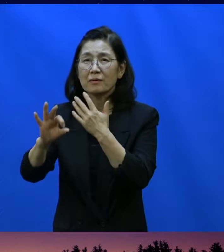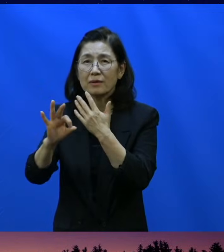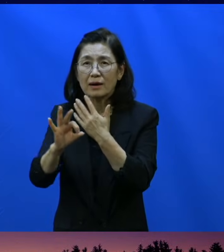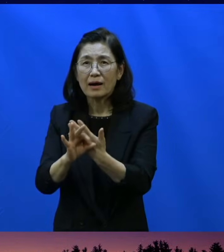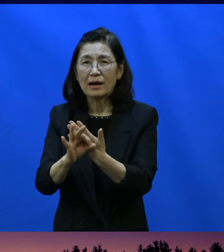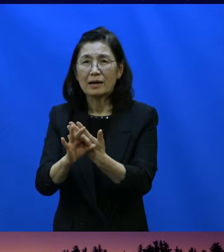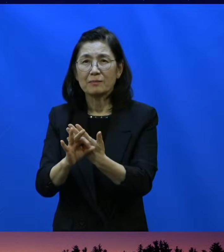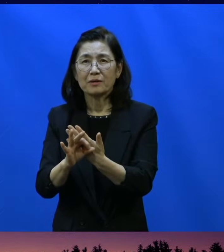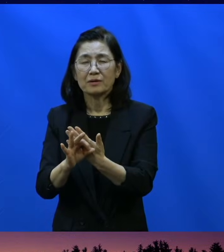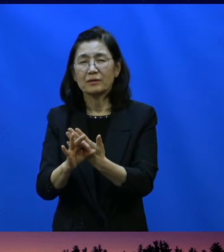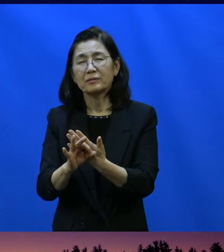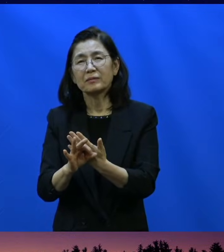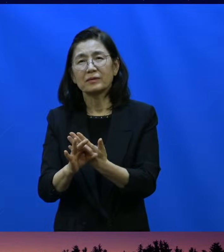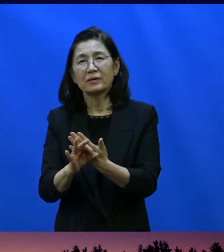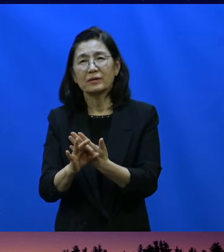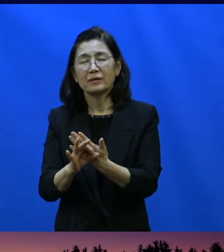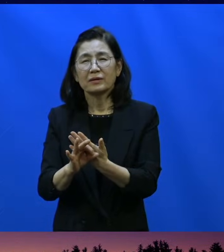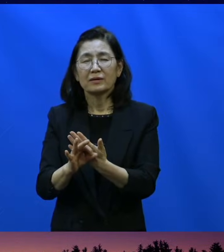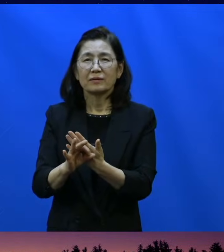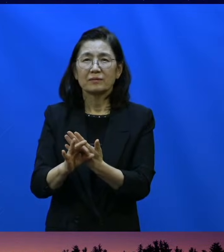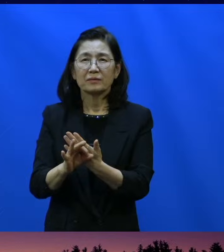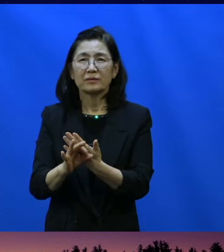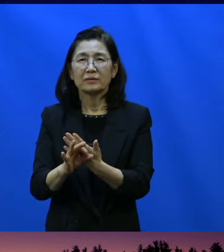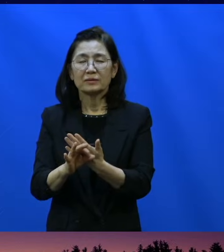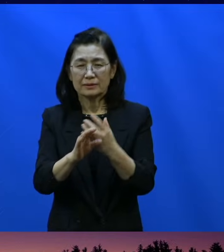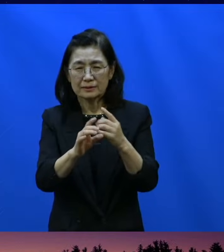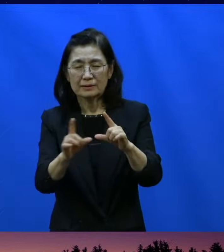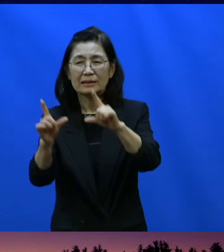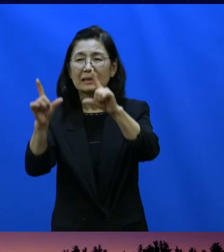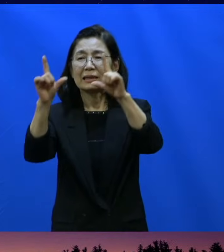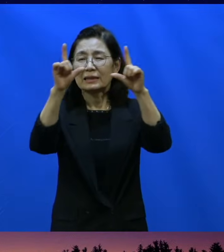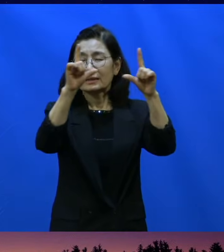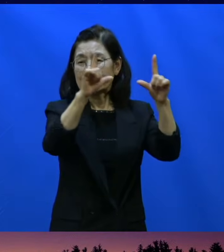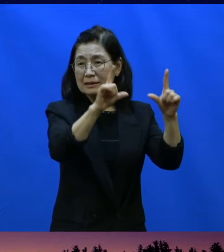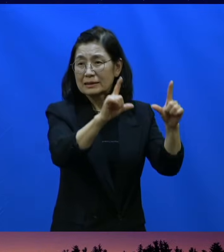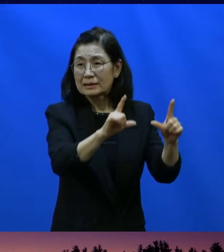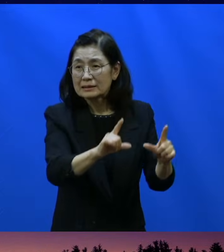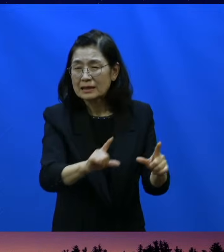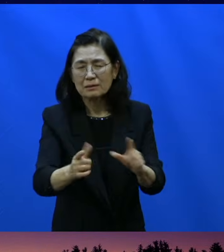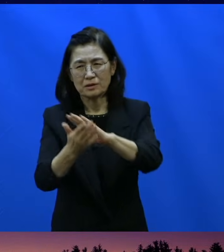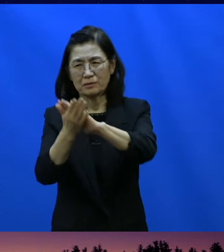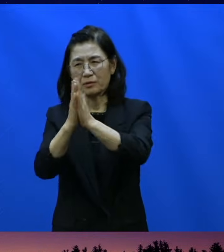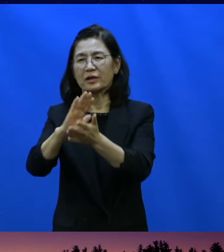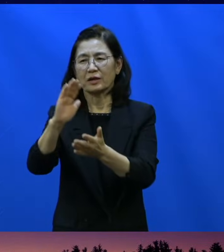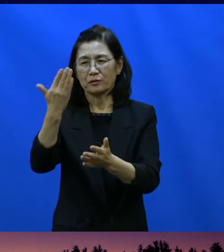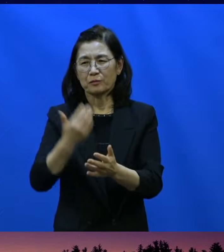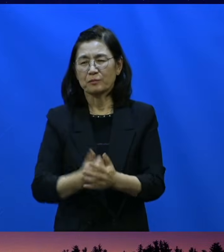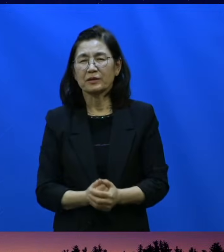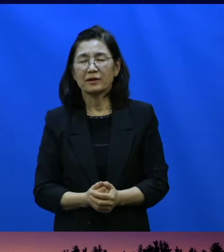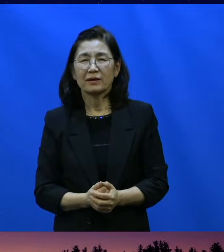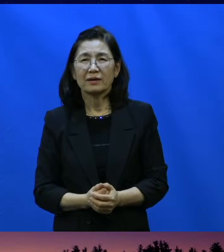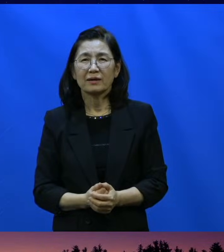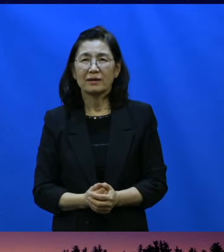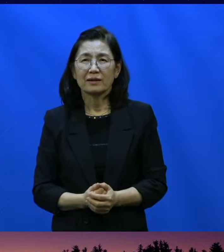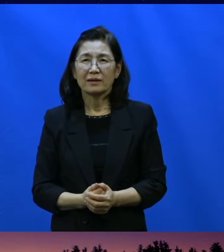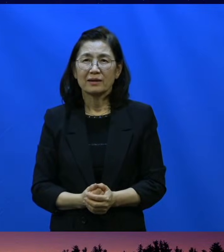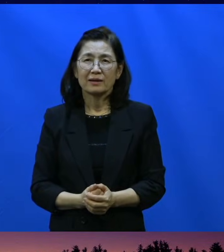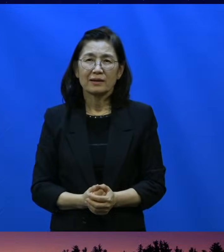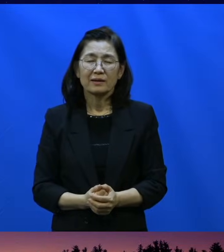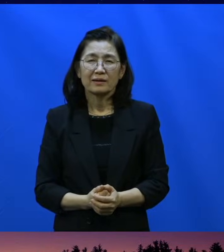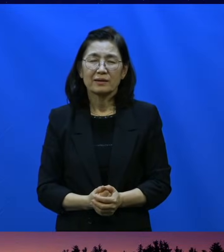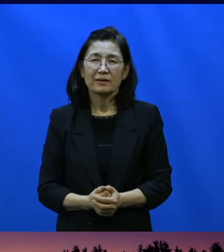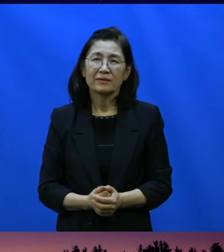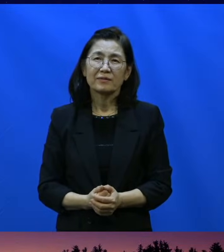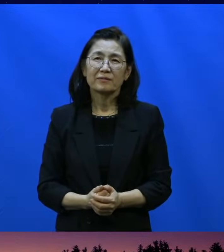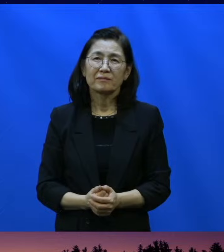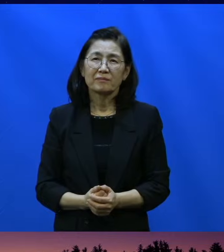그냥 온몸이 그냥 뒤집어져요. 단 1초라도 제대로 된 사랑만 해도요 모든 게 치유가 돼요.